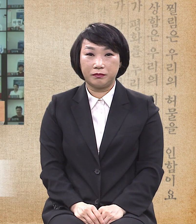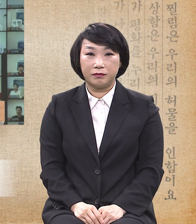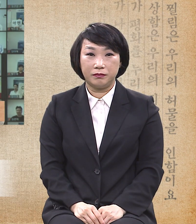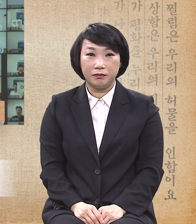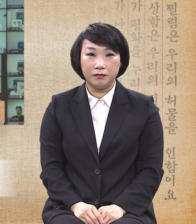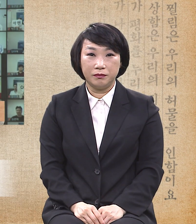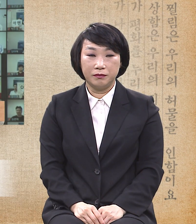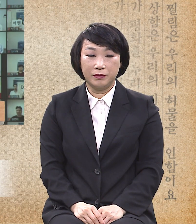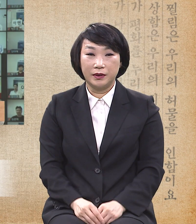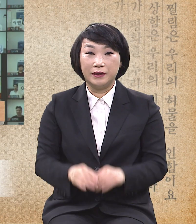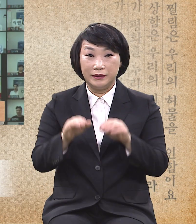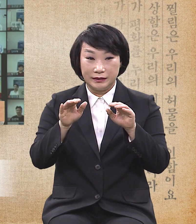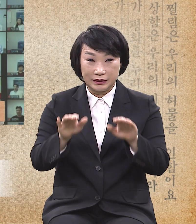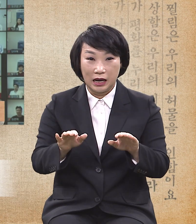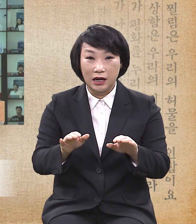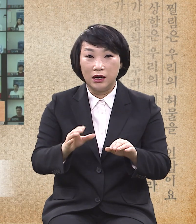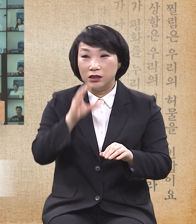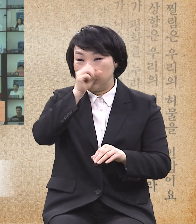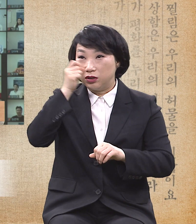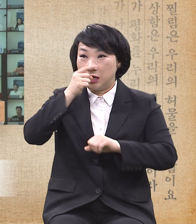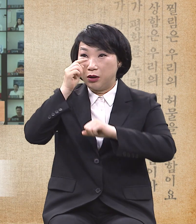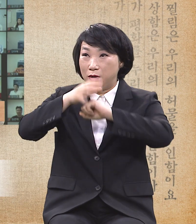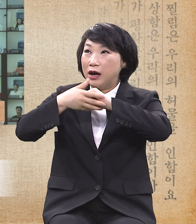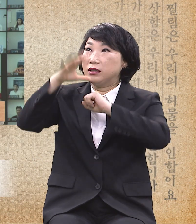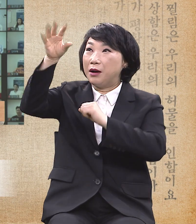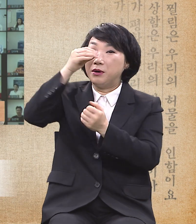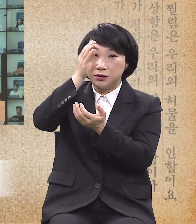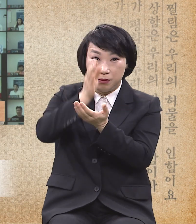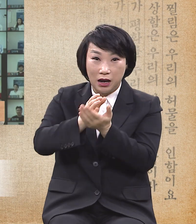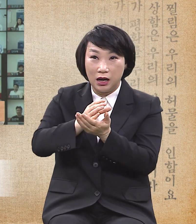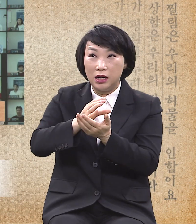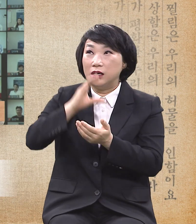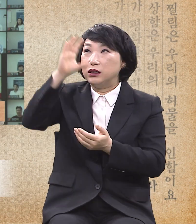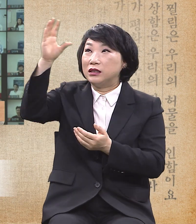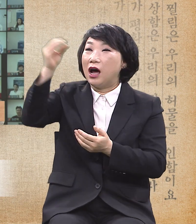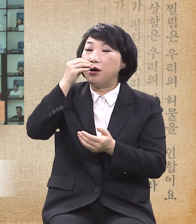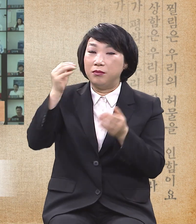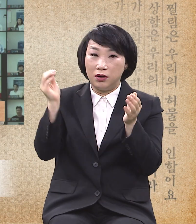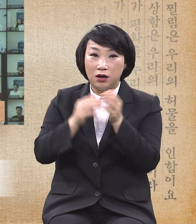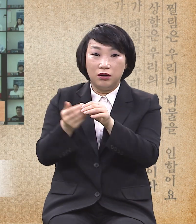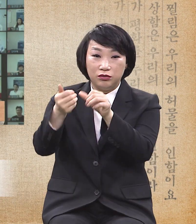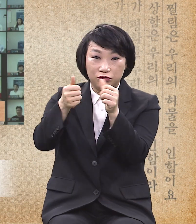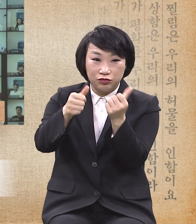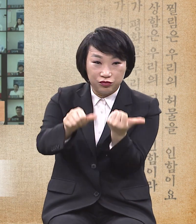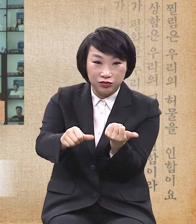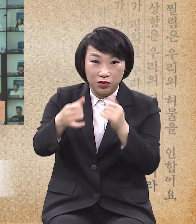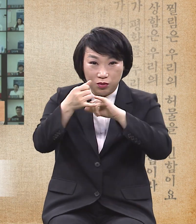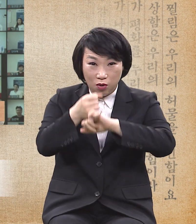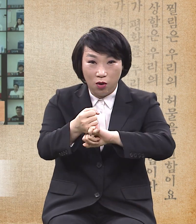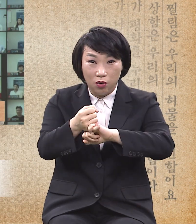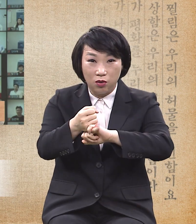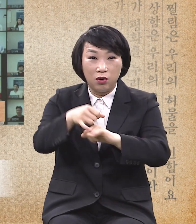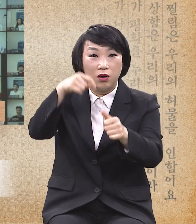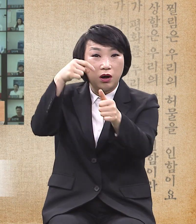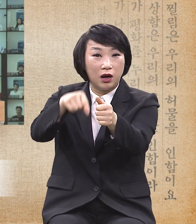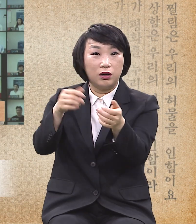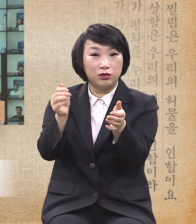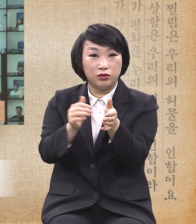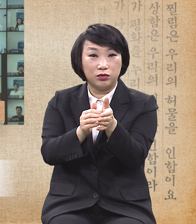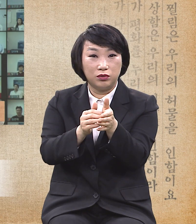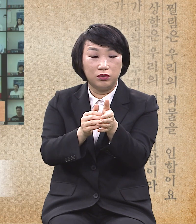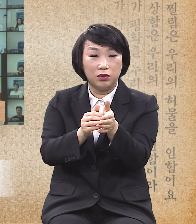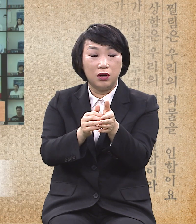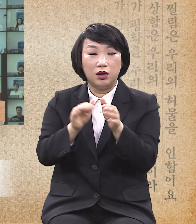이렇게 보세요. 먹지 말라. 먹으면 영영 죽는다고